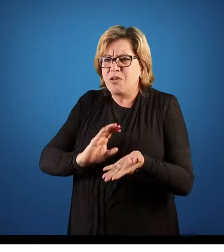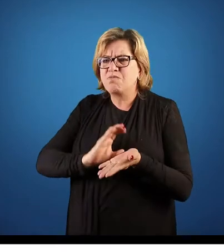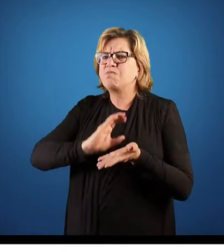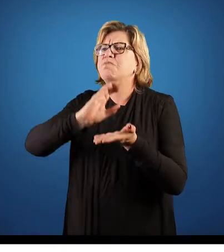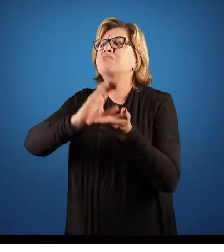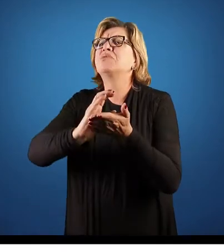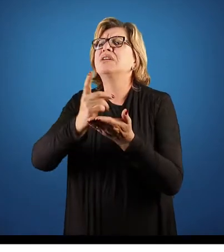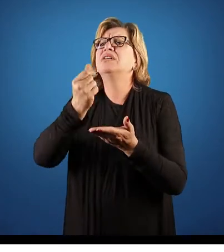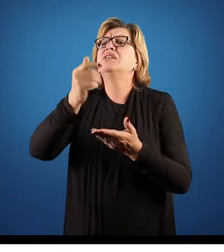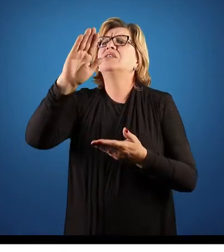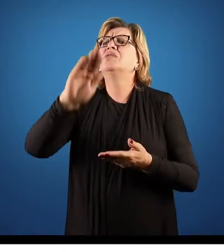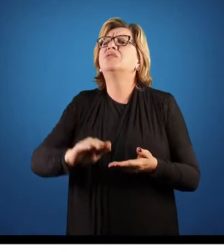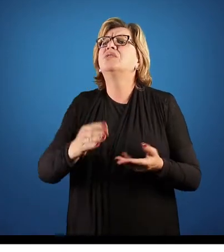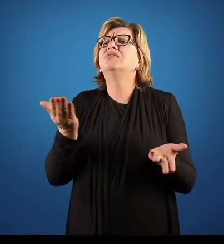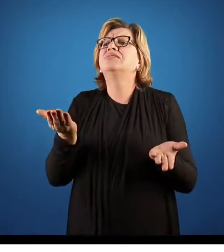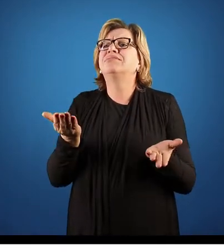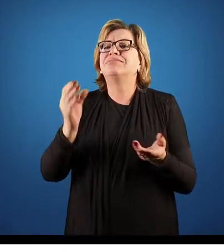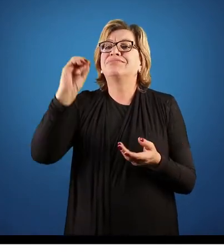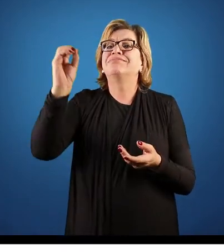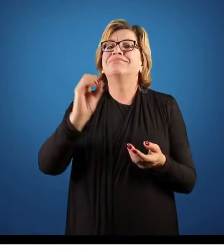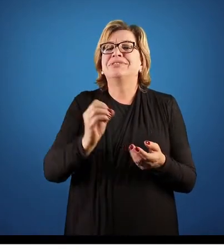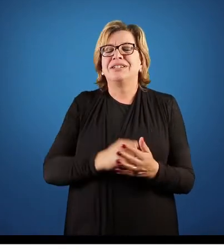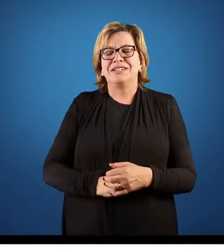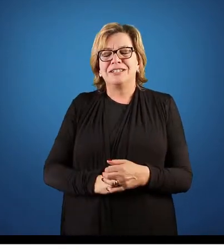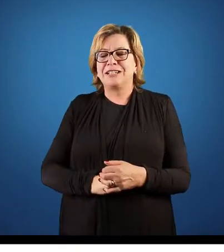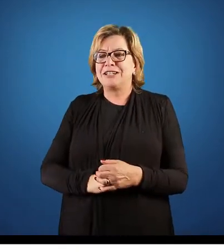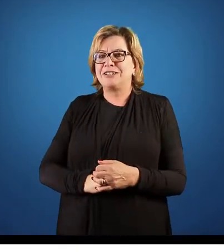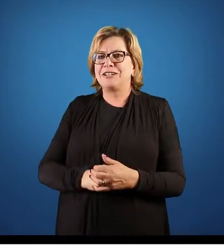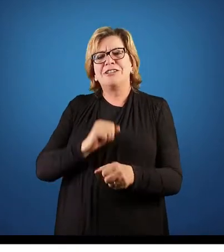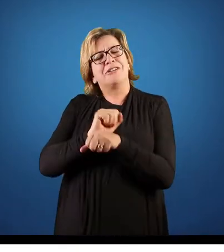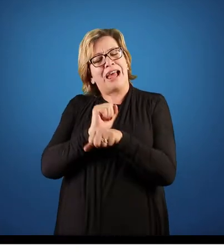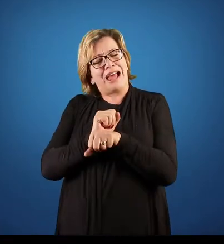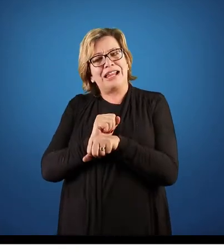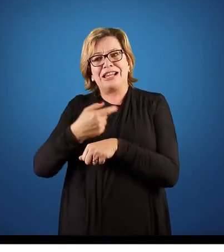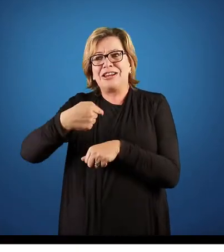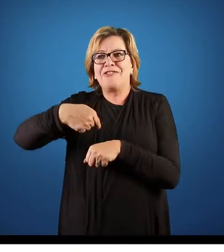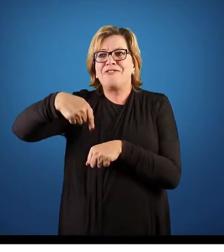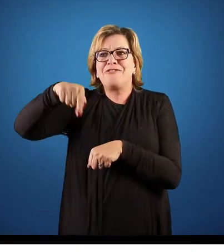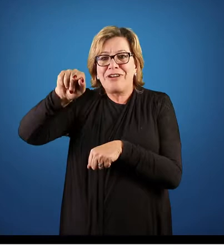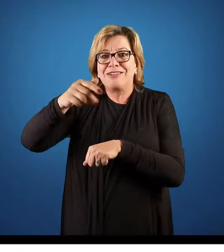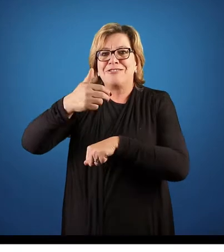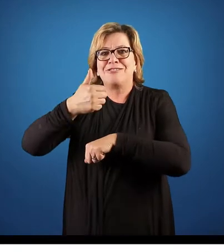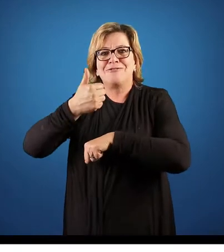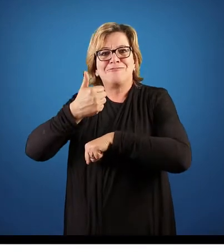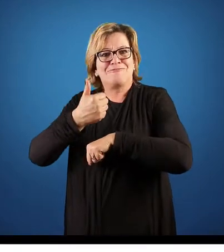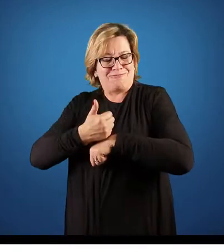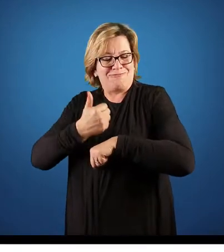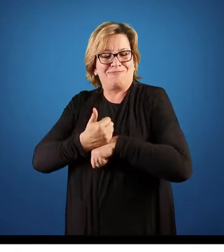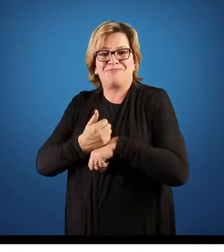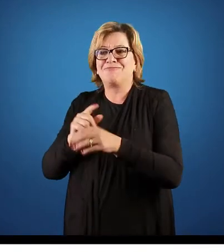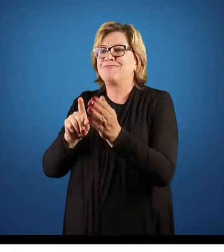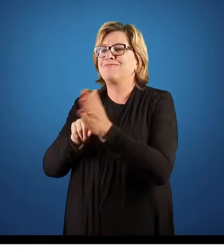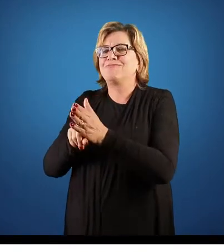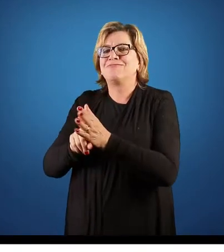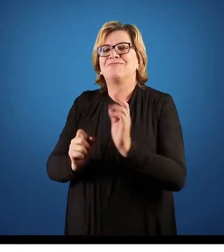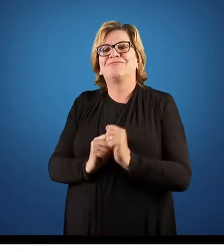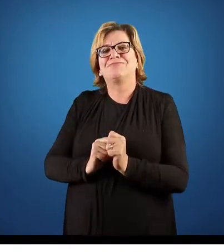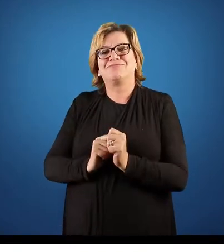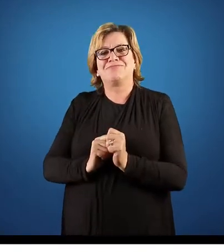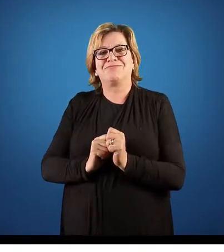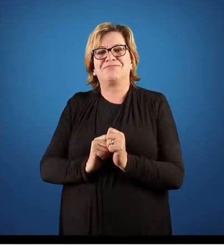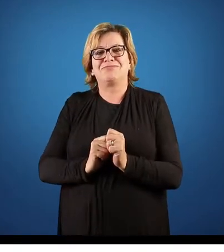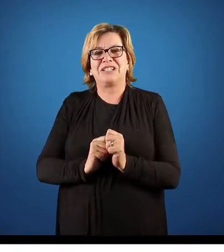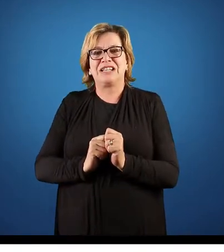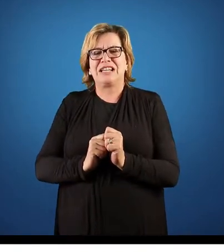que você me dá né ela só um instantinho de falar com o meu gerente sair correndo atrás do gerente lá pra perguntar qual o desconto que pode